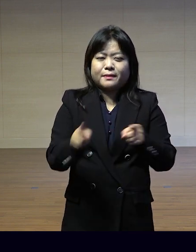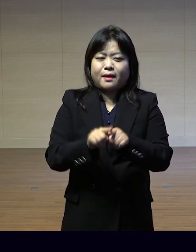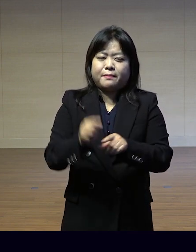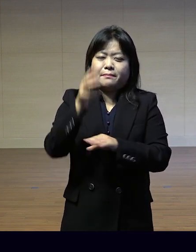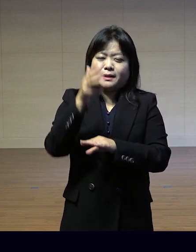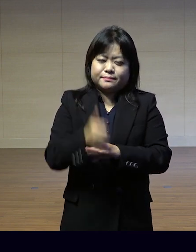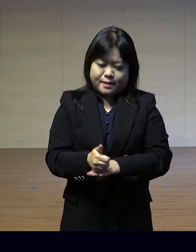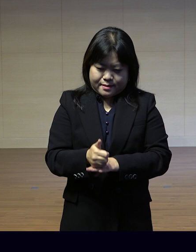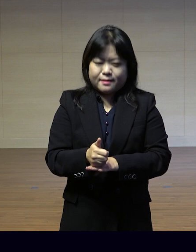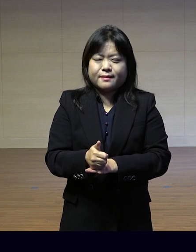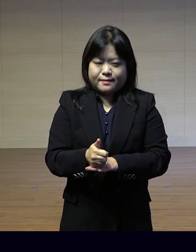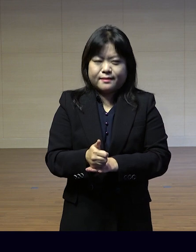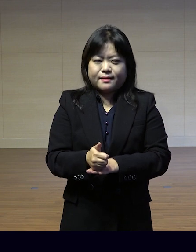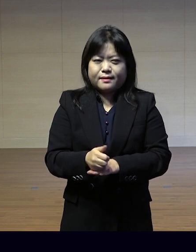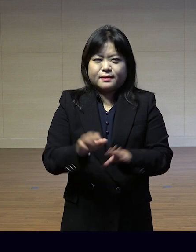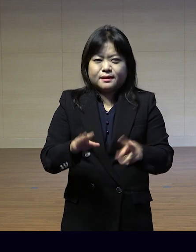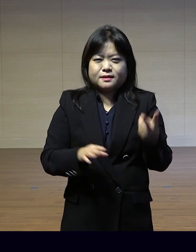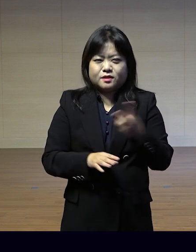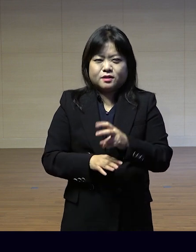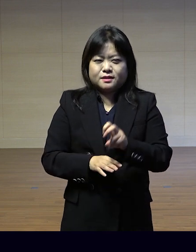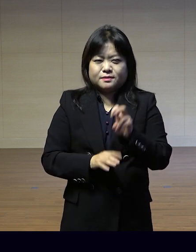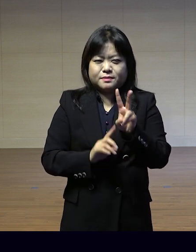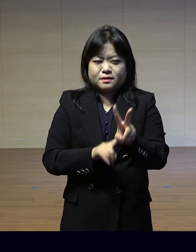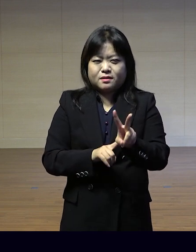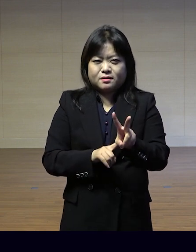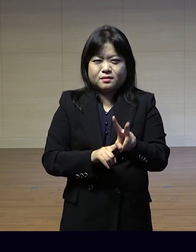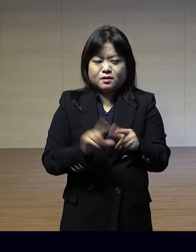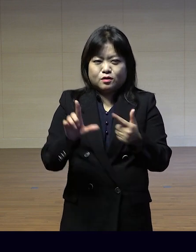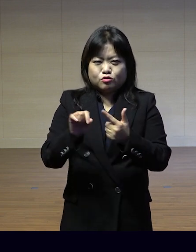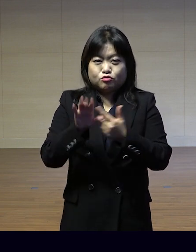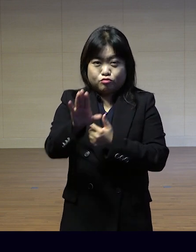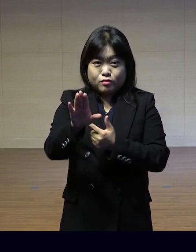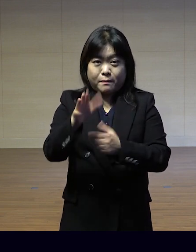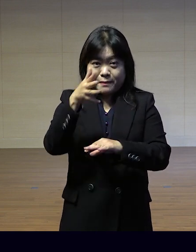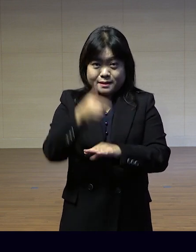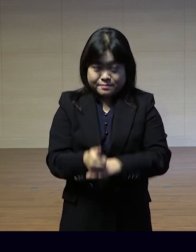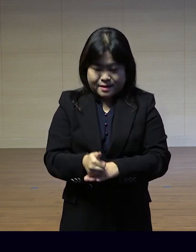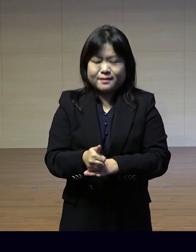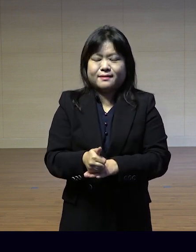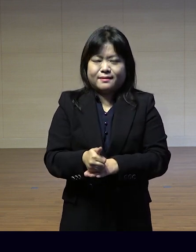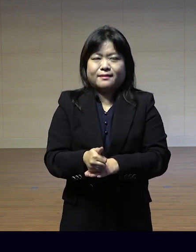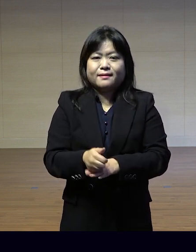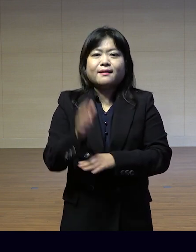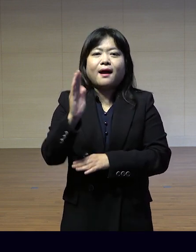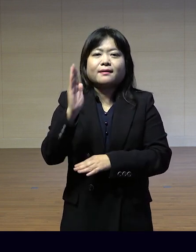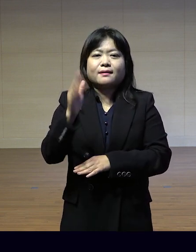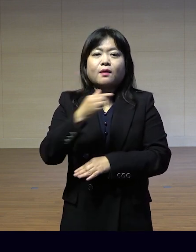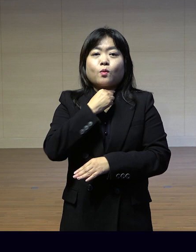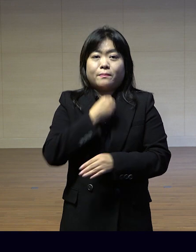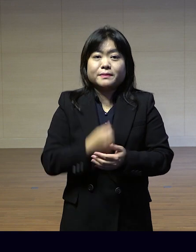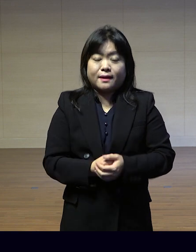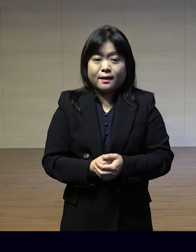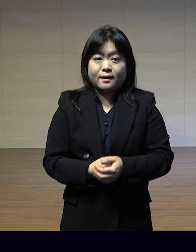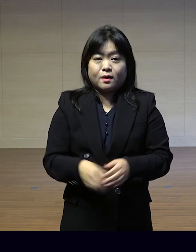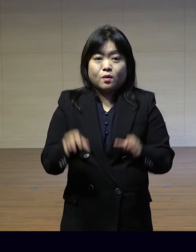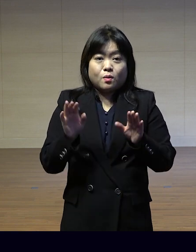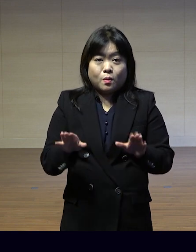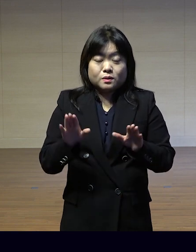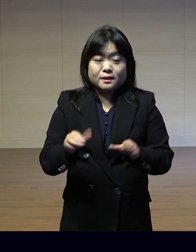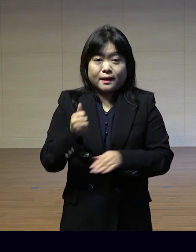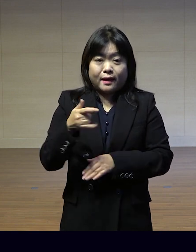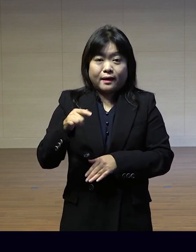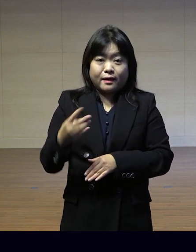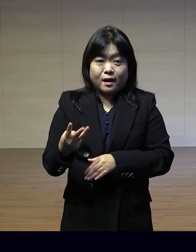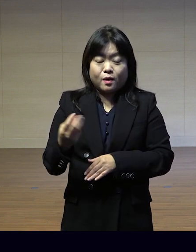마지막 이번 2022년 목요철학 인문포럼 강연을 하려고 합니다. 오늘